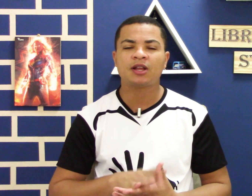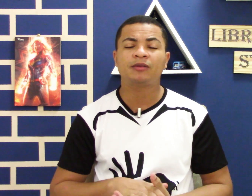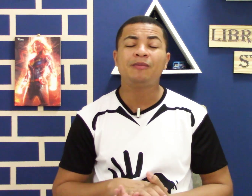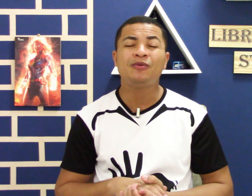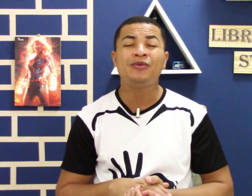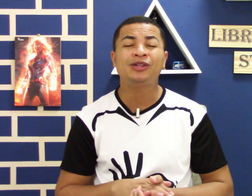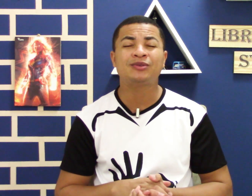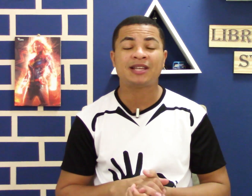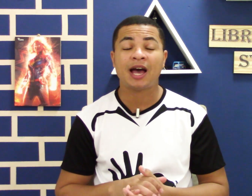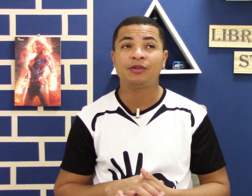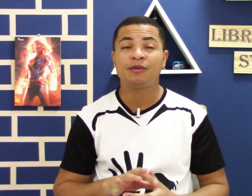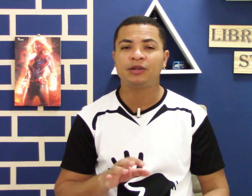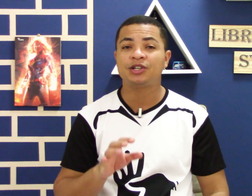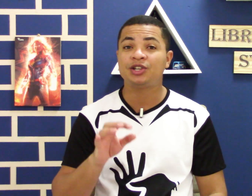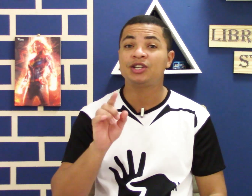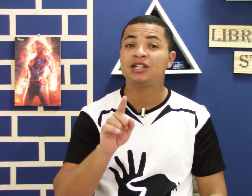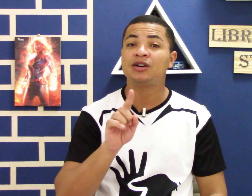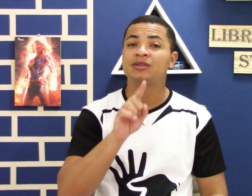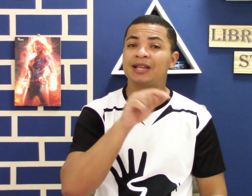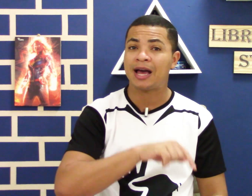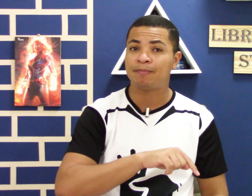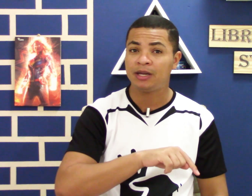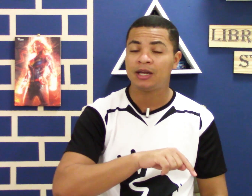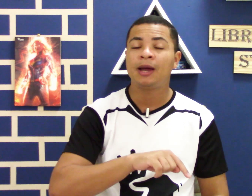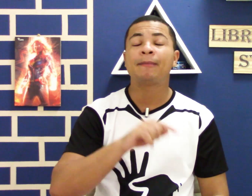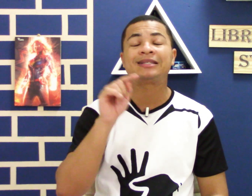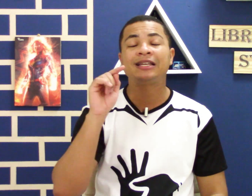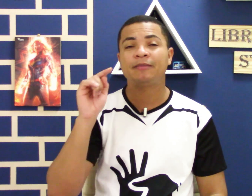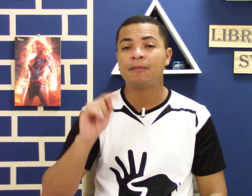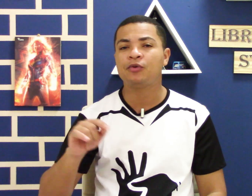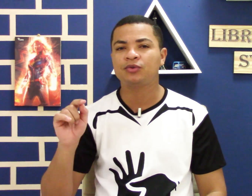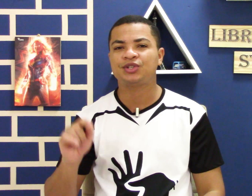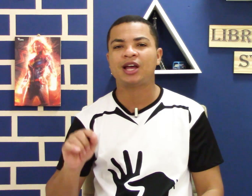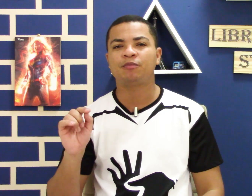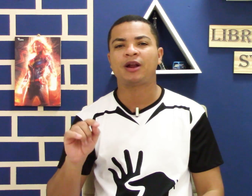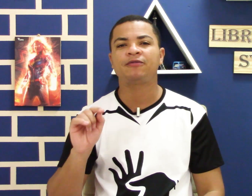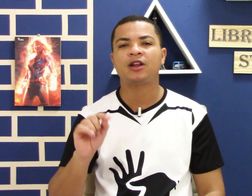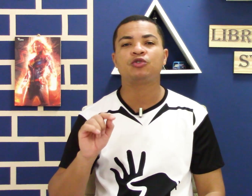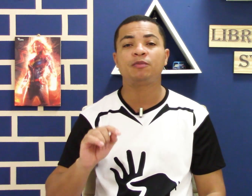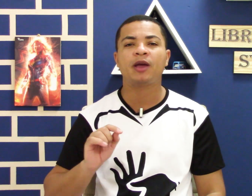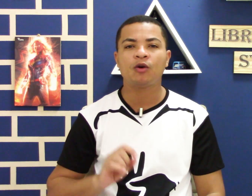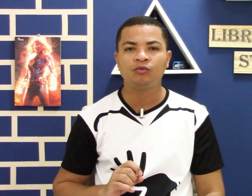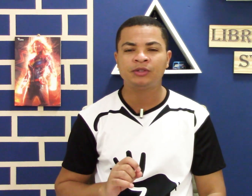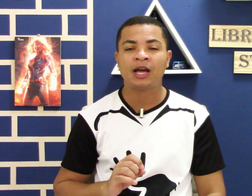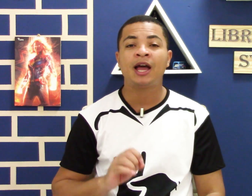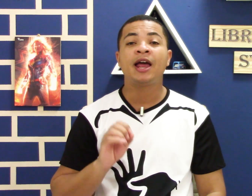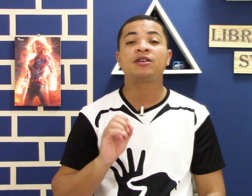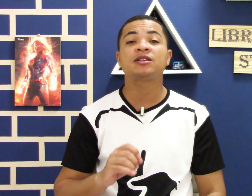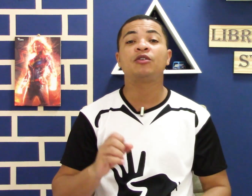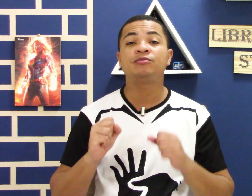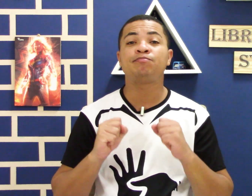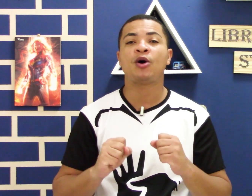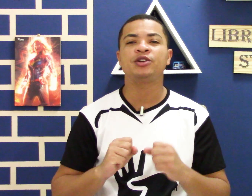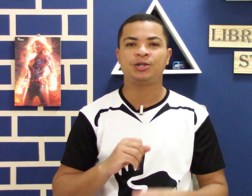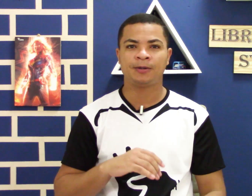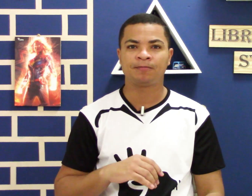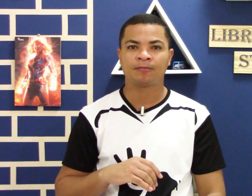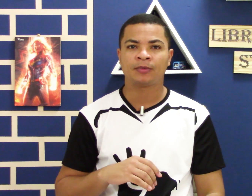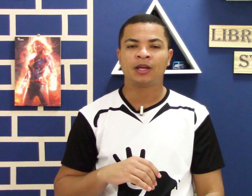também muito usado que muita gente não sabe, mas que ele também é muito usado para final de pergunta é o sinal de pode. Ele